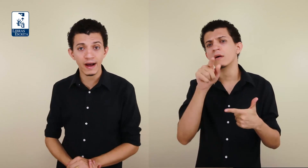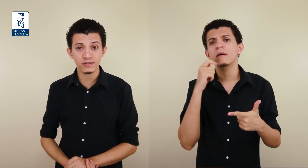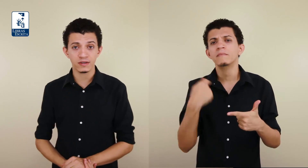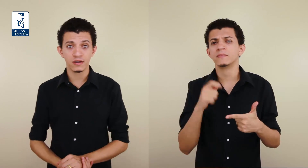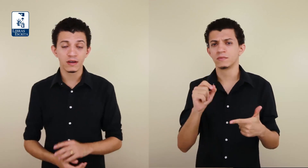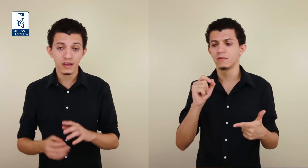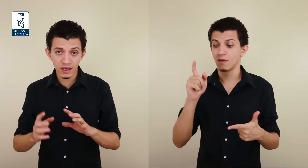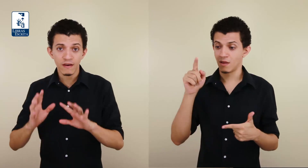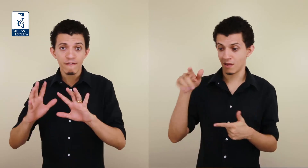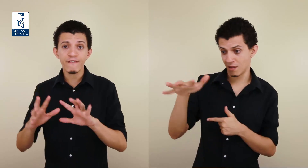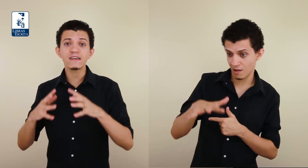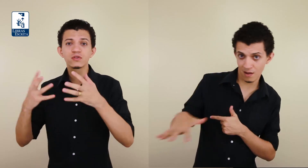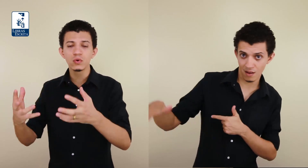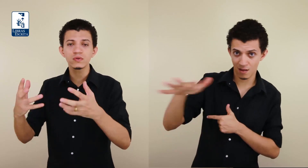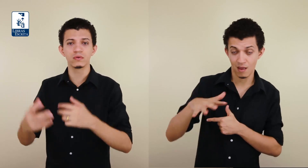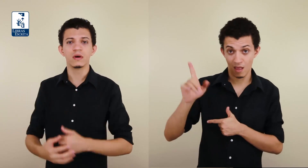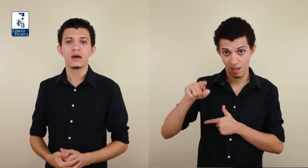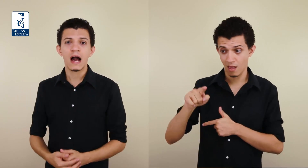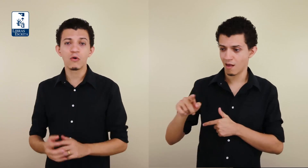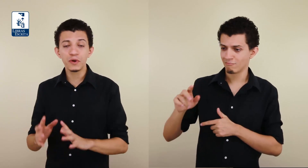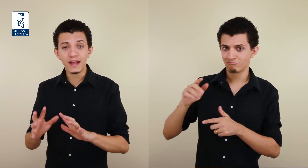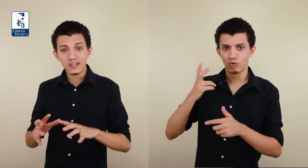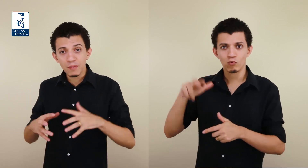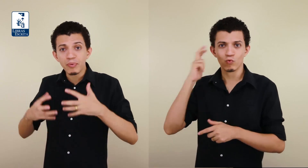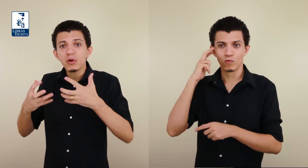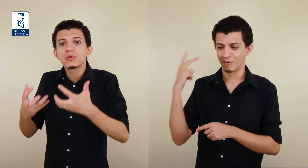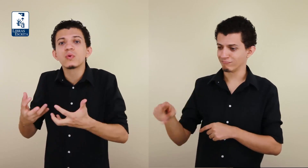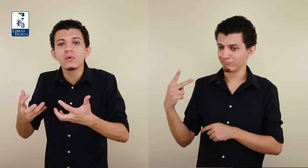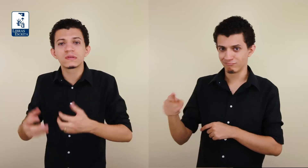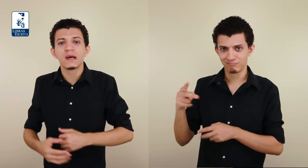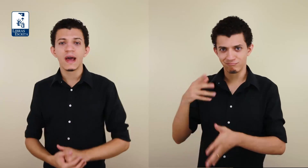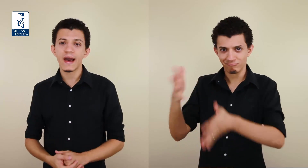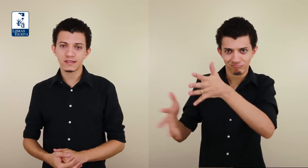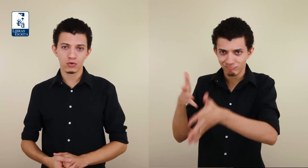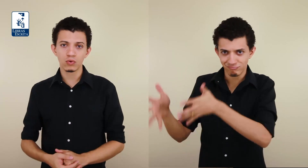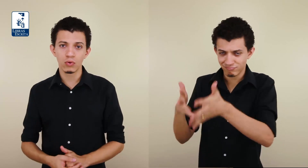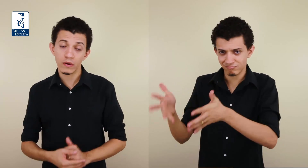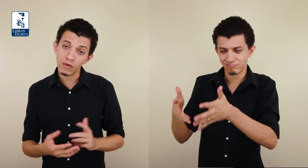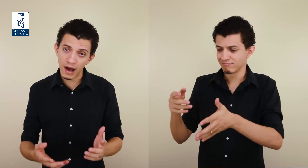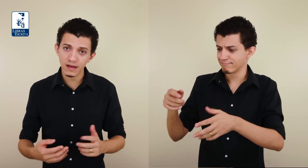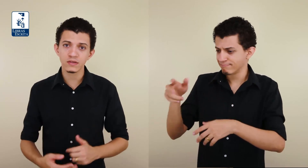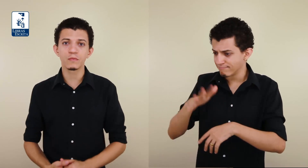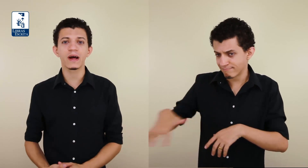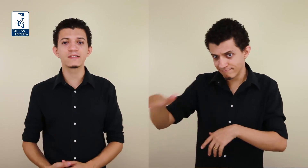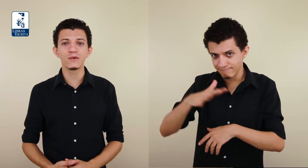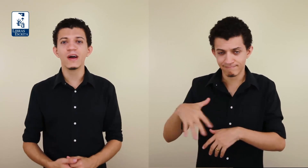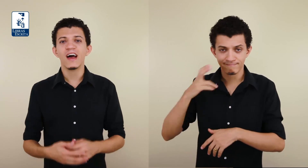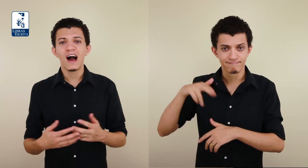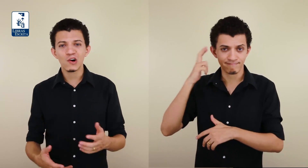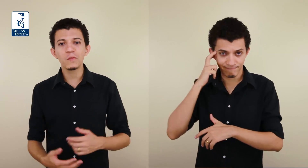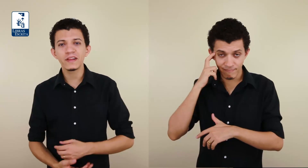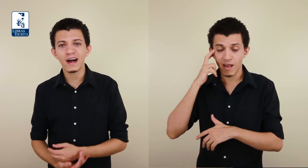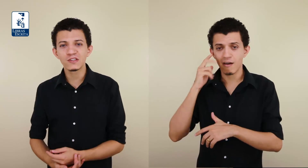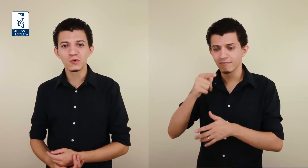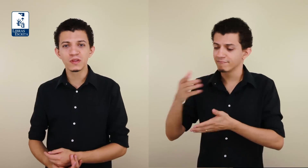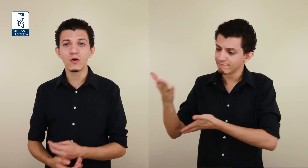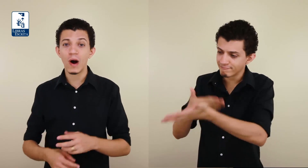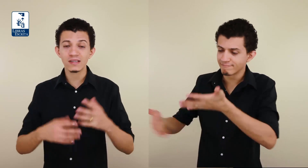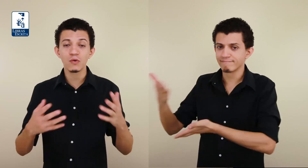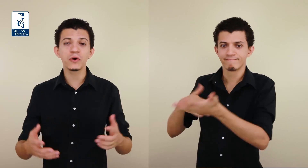comunidade que faz uso, a comunidade que produz essa cultura. No caso do Brasil, a comunidade surda ou as